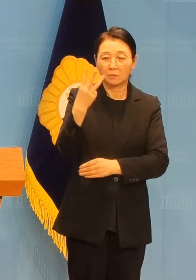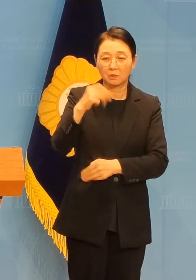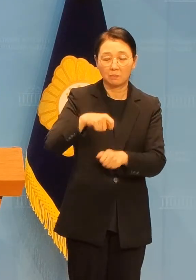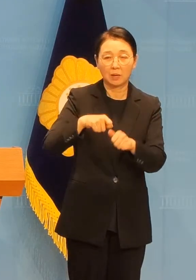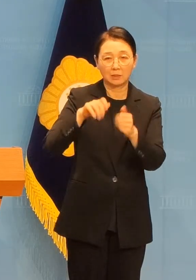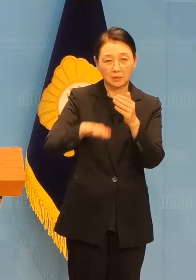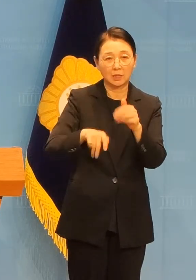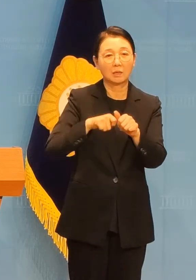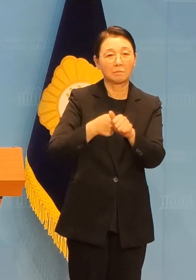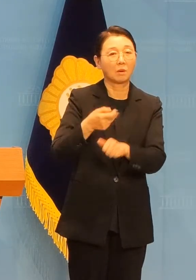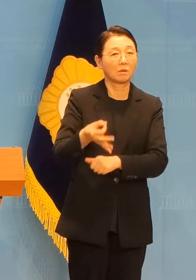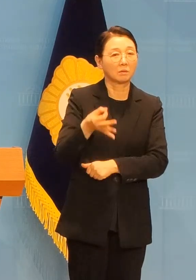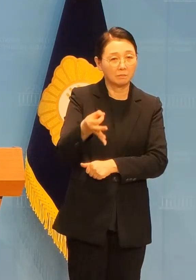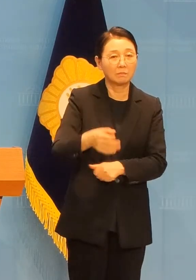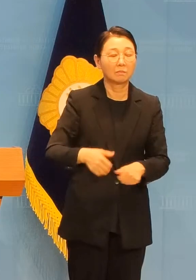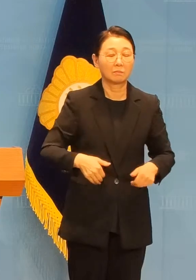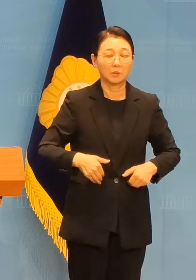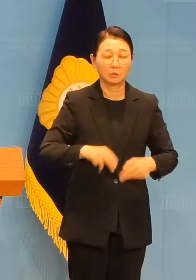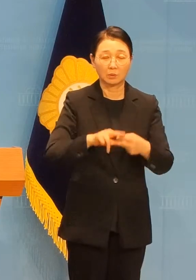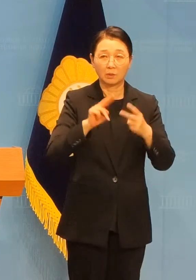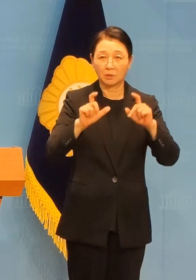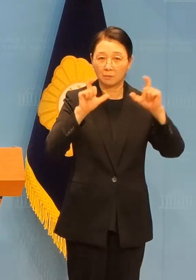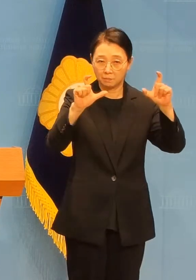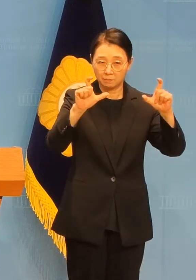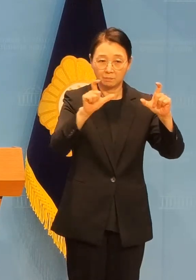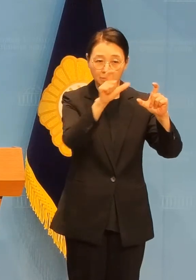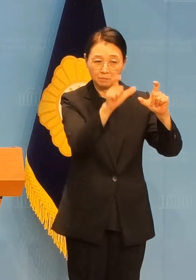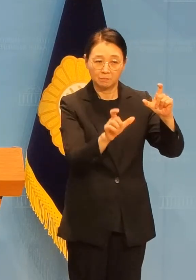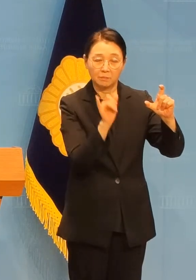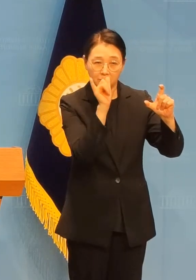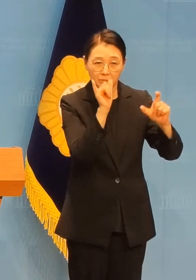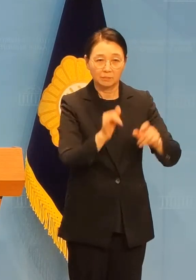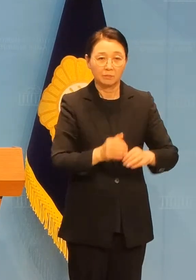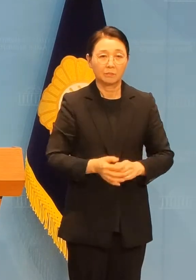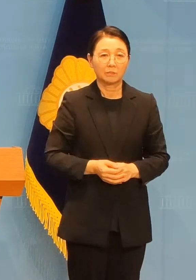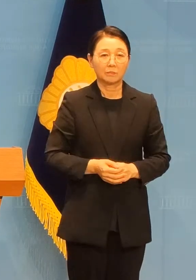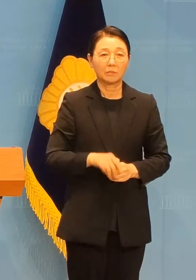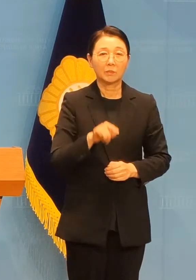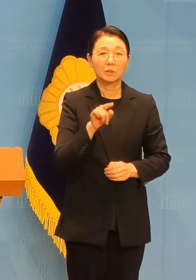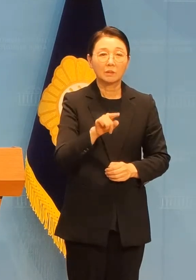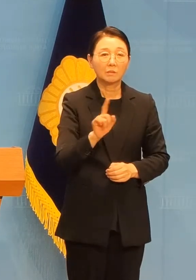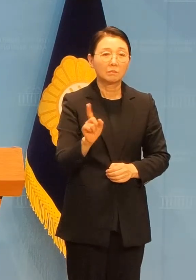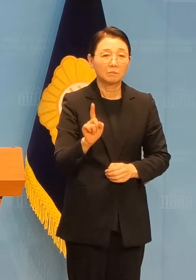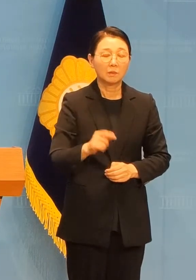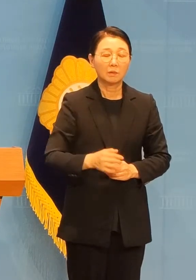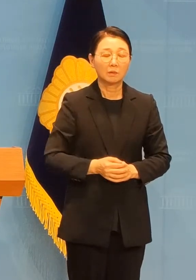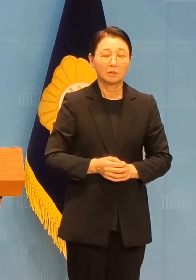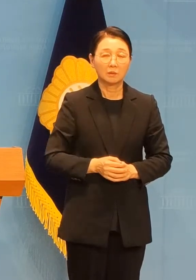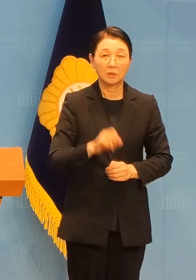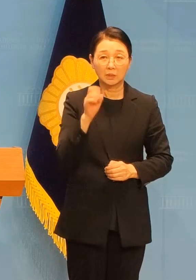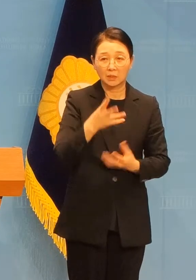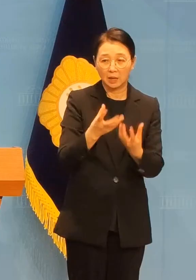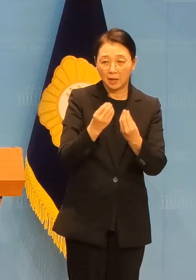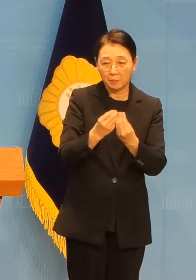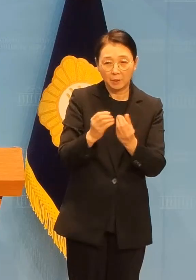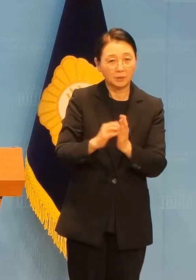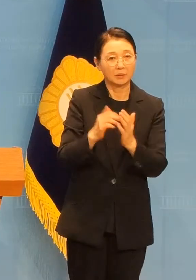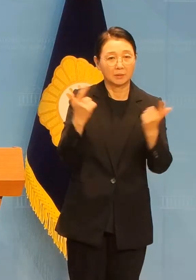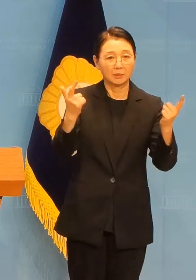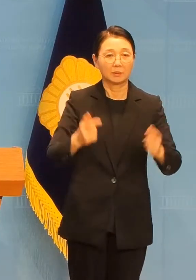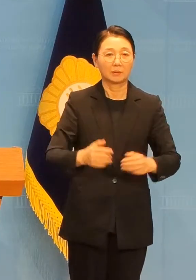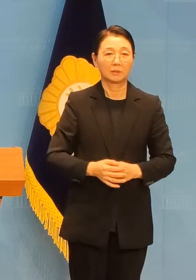이하의 벌금 형사처벌을 명시하고 있습니다. 이는 단순한 해명으로 넘어갈 문제가